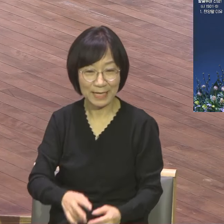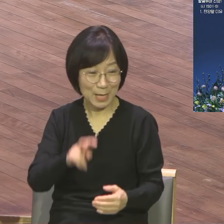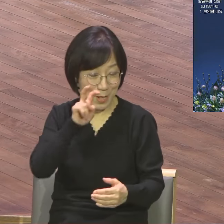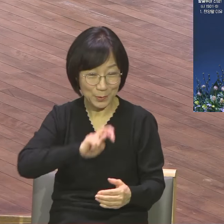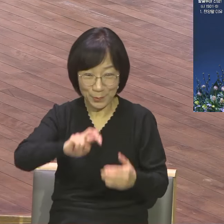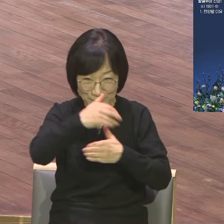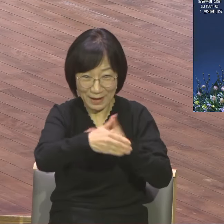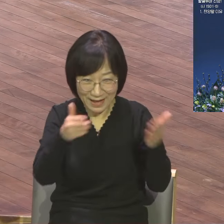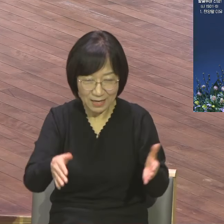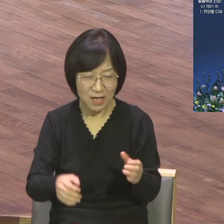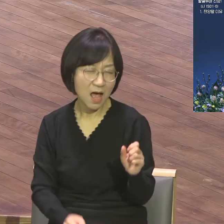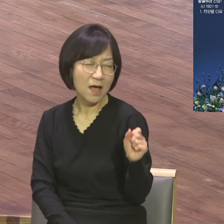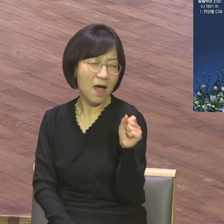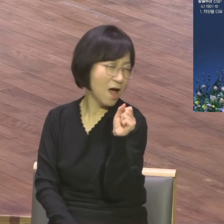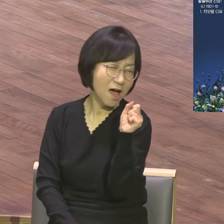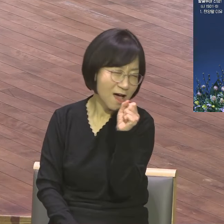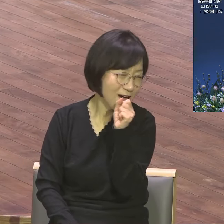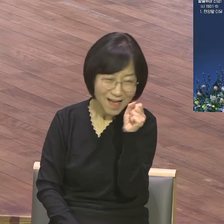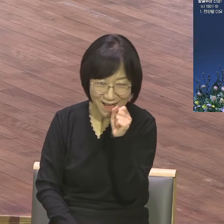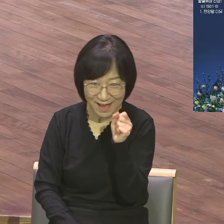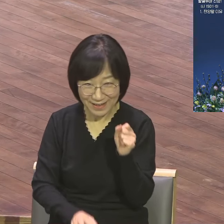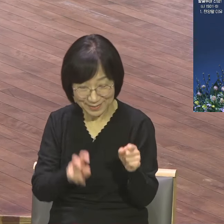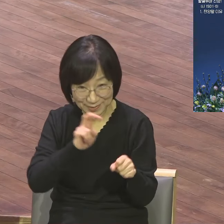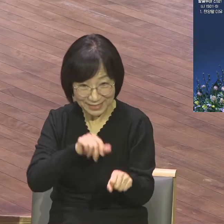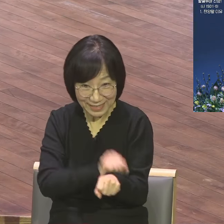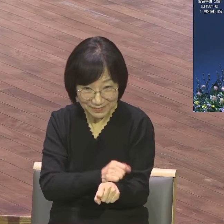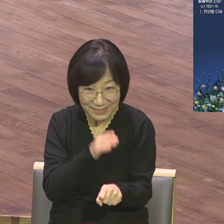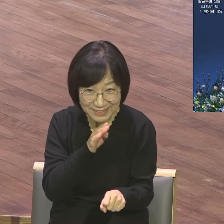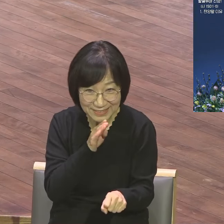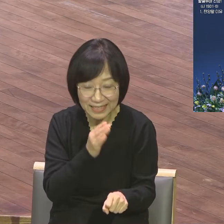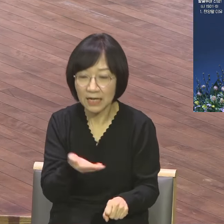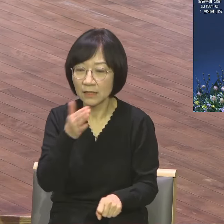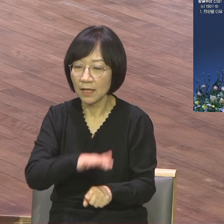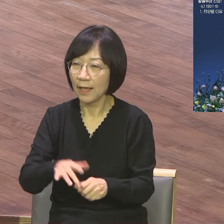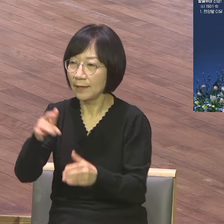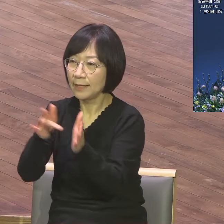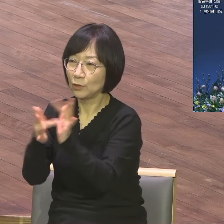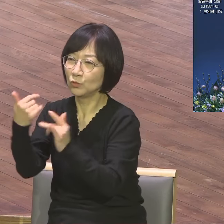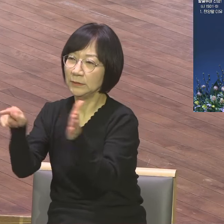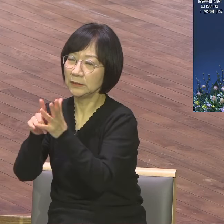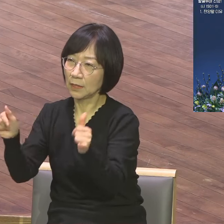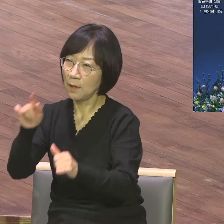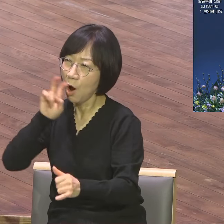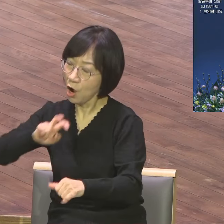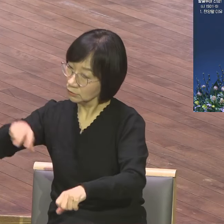부르면 불신자 잘 부르는 사람도 있지만 못 부르는 사람도 많이 있다니까. 근데 기독교인데 다 잘 불러요.